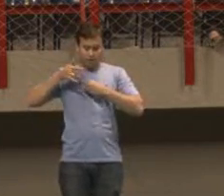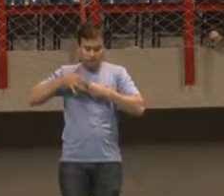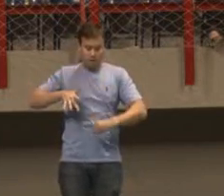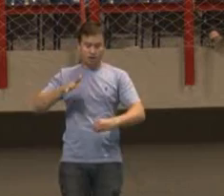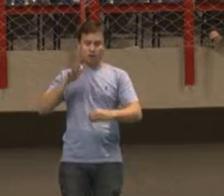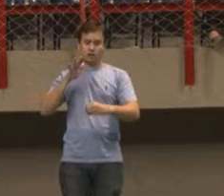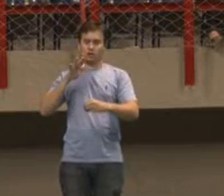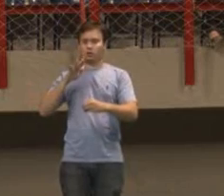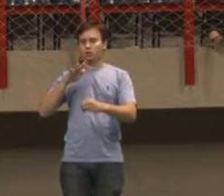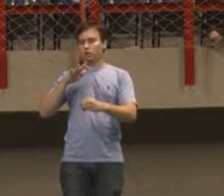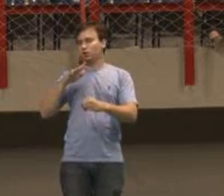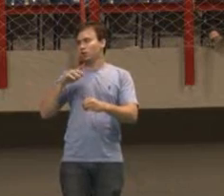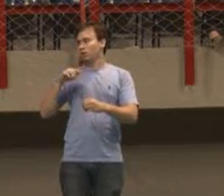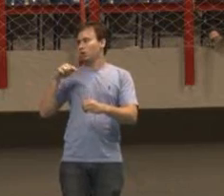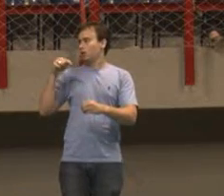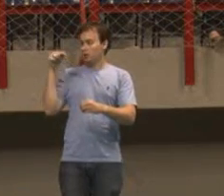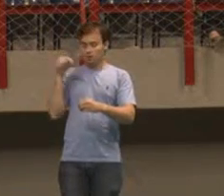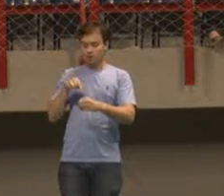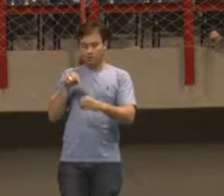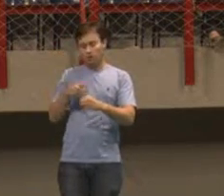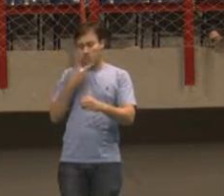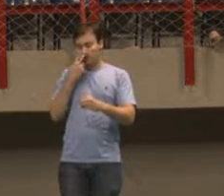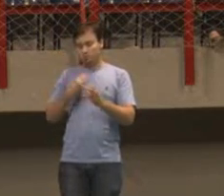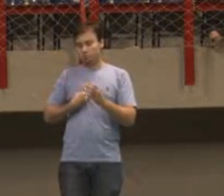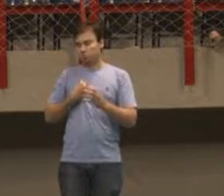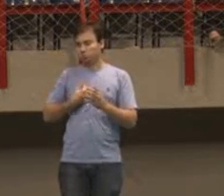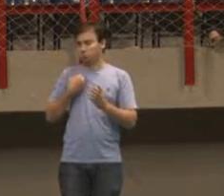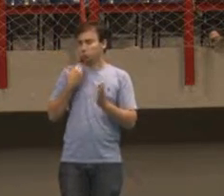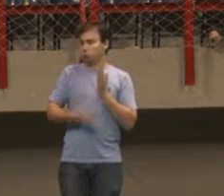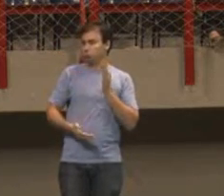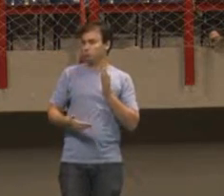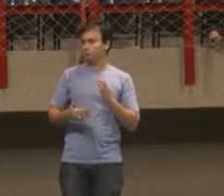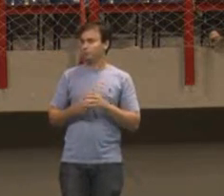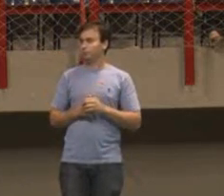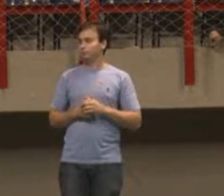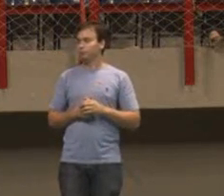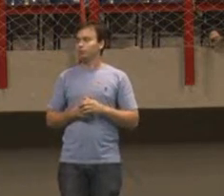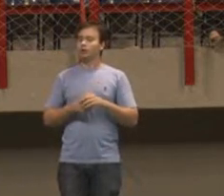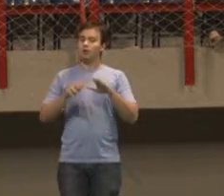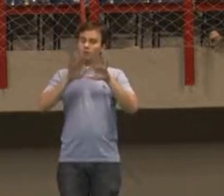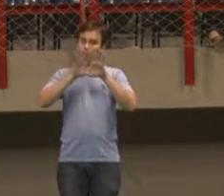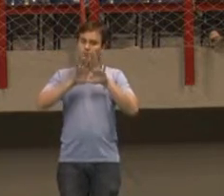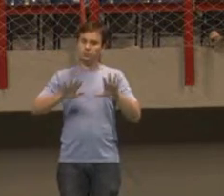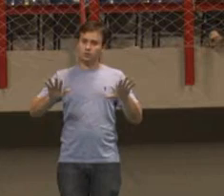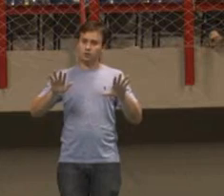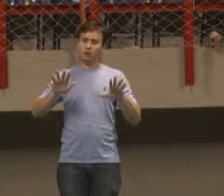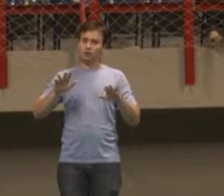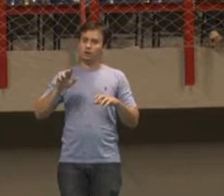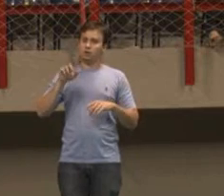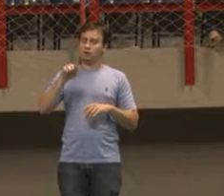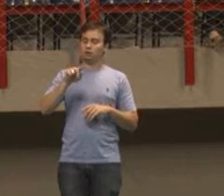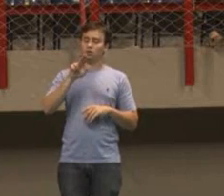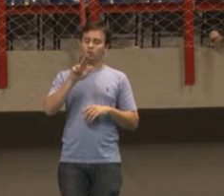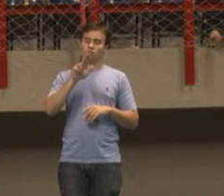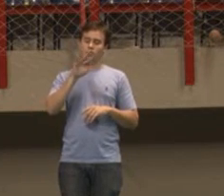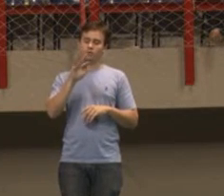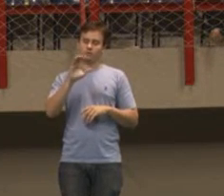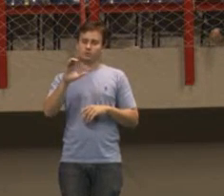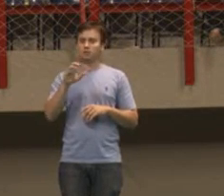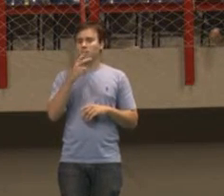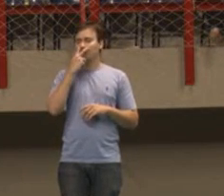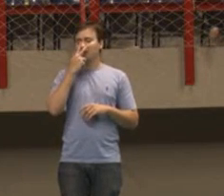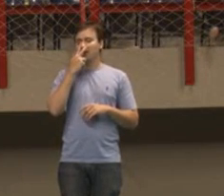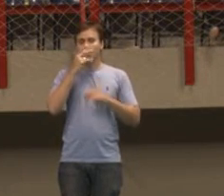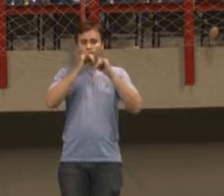a própria Universidade Federal de Ceará, no Departamento de Morfologia, anuncia que isso é uma pílula de que natureza? Abortiva.